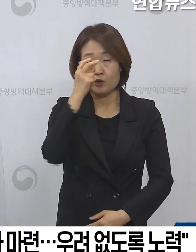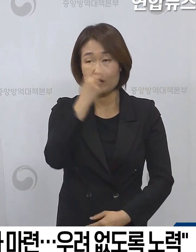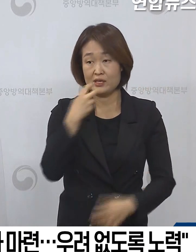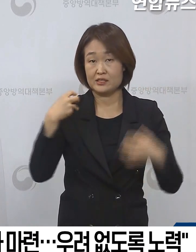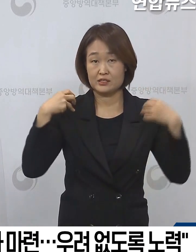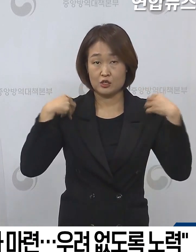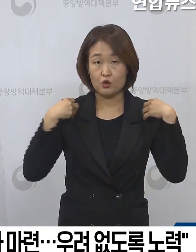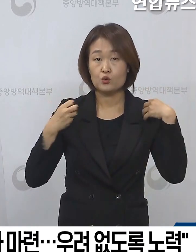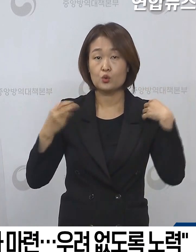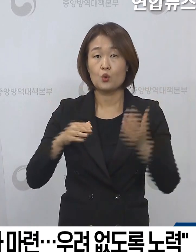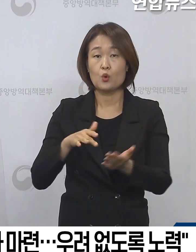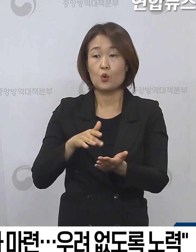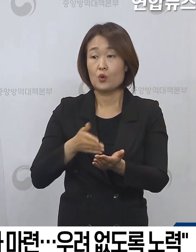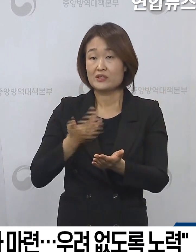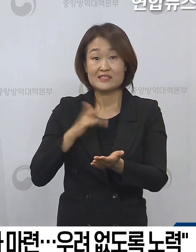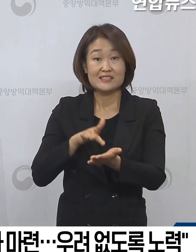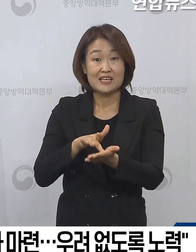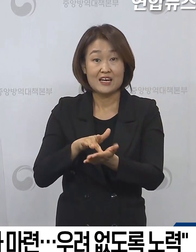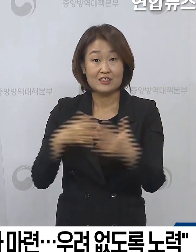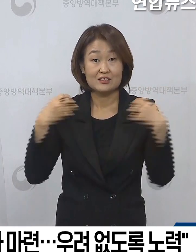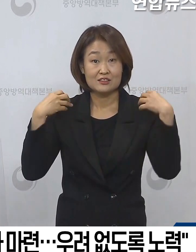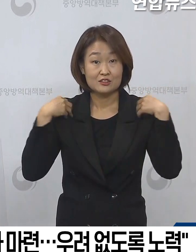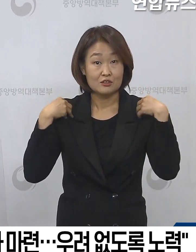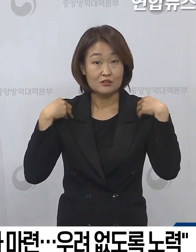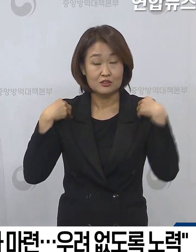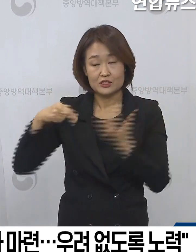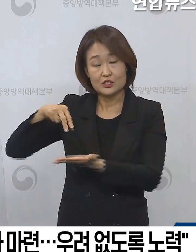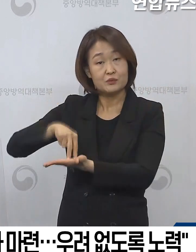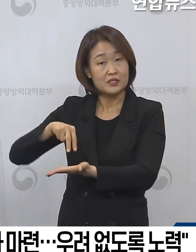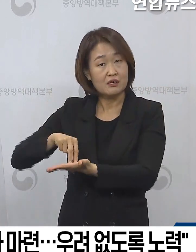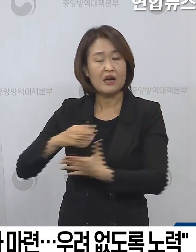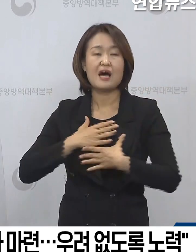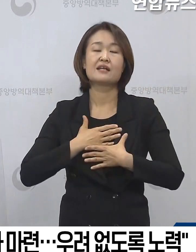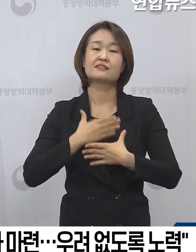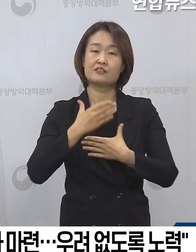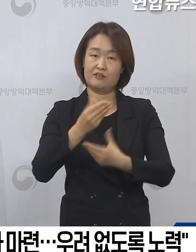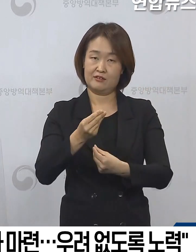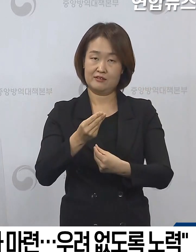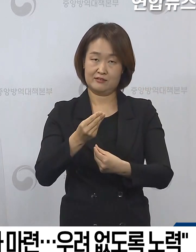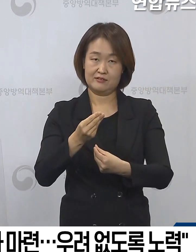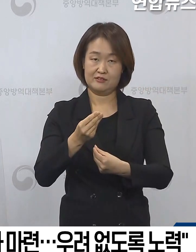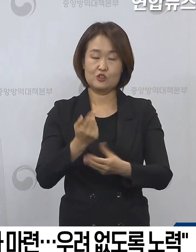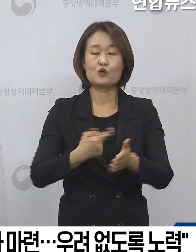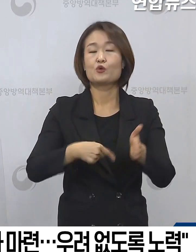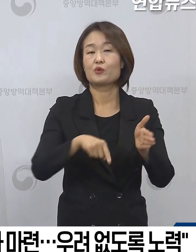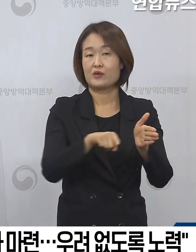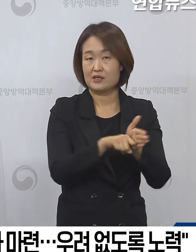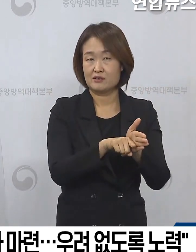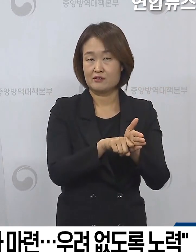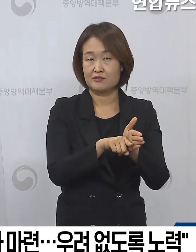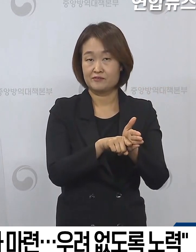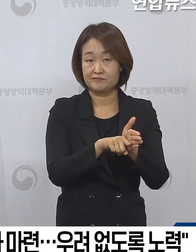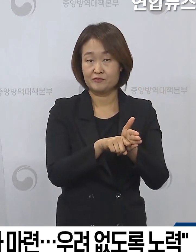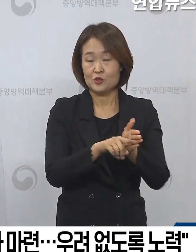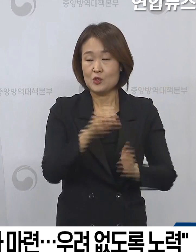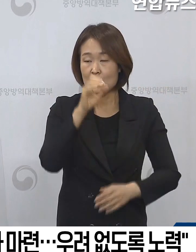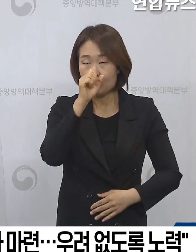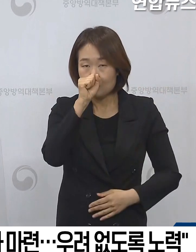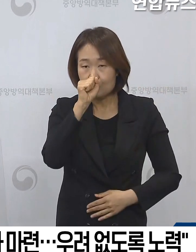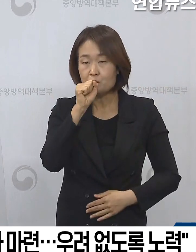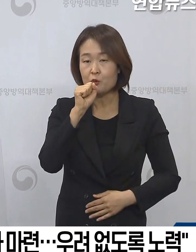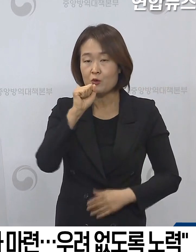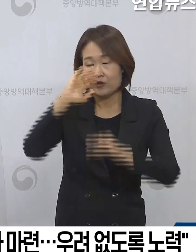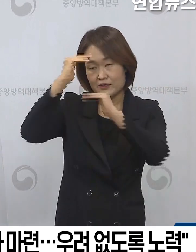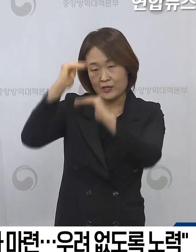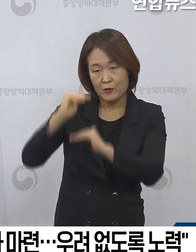백신 의 유효성과 안전성 확보를 하기 위한 절차를 마련해서 가능한 좋은 협상을 통해서 여기에 대해서